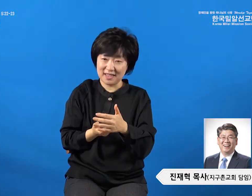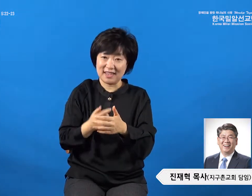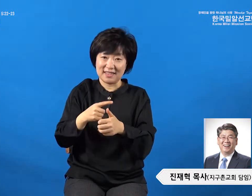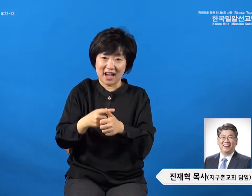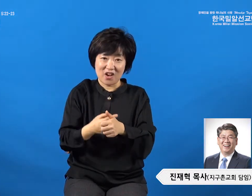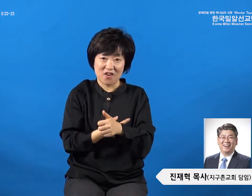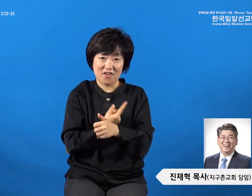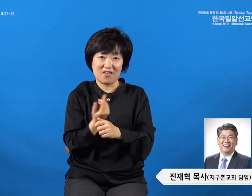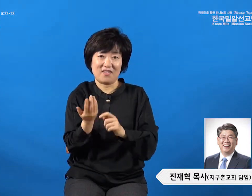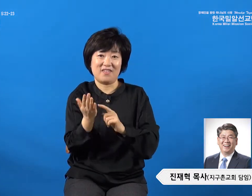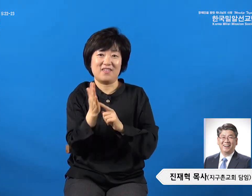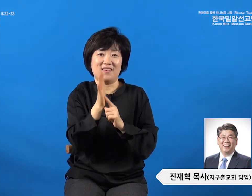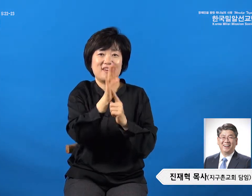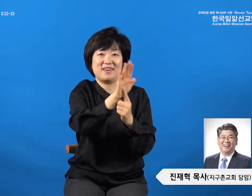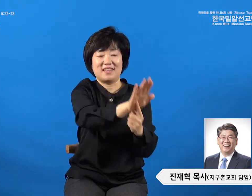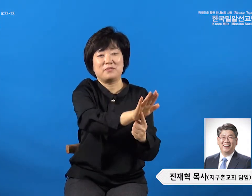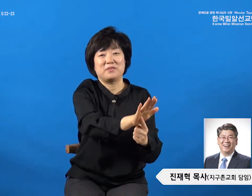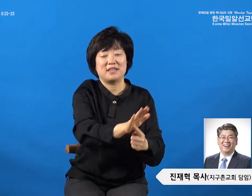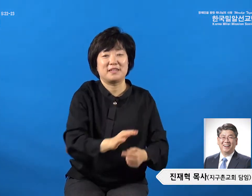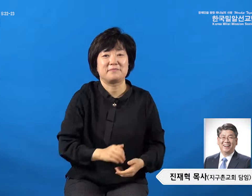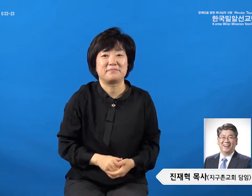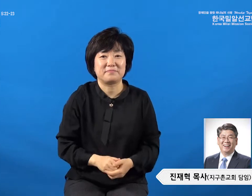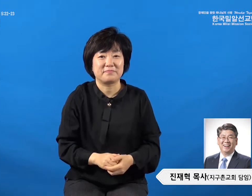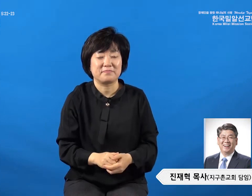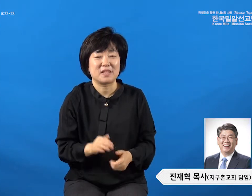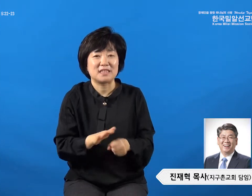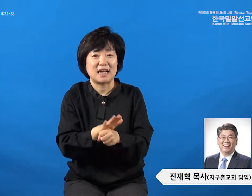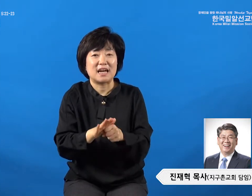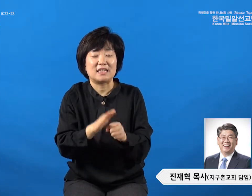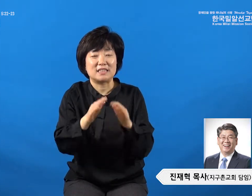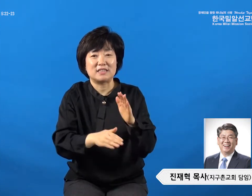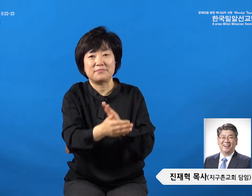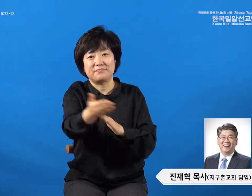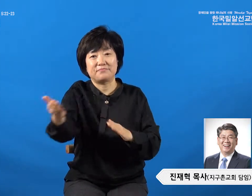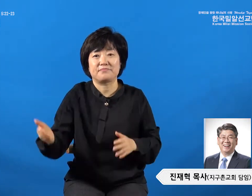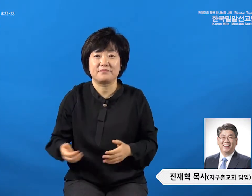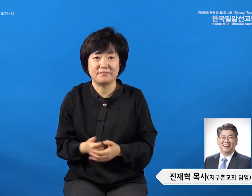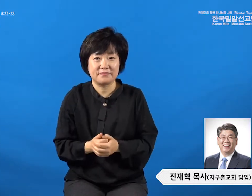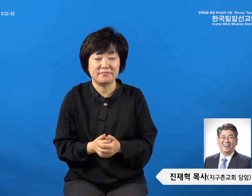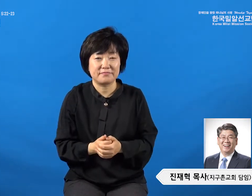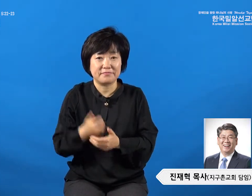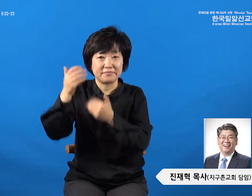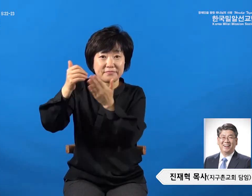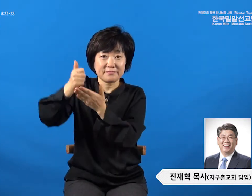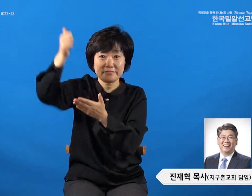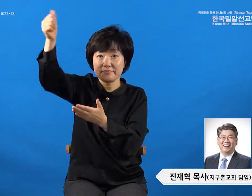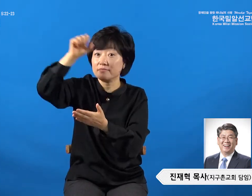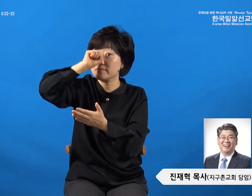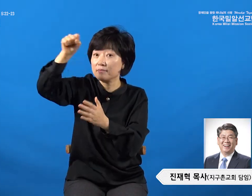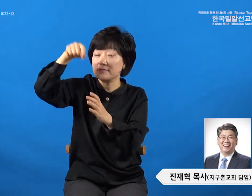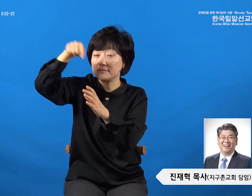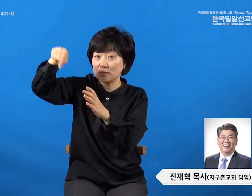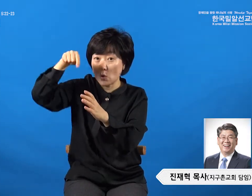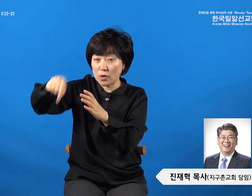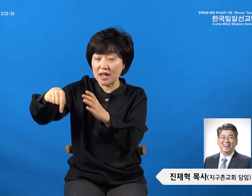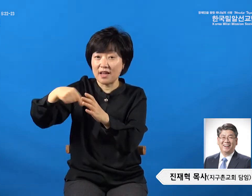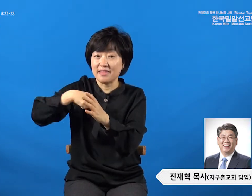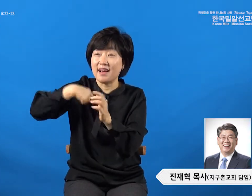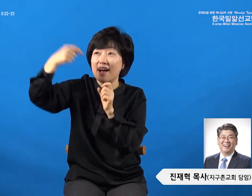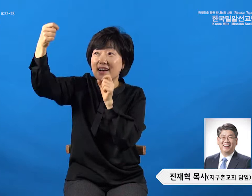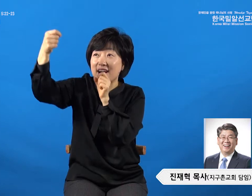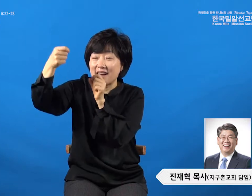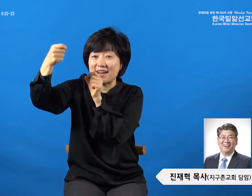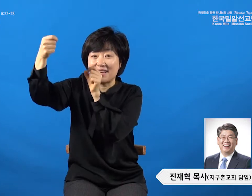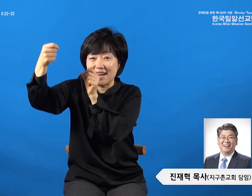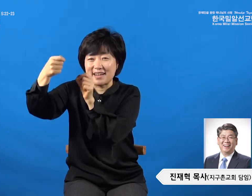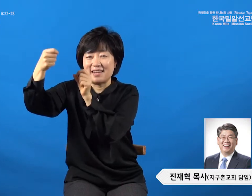선하심에서부터 나온다는 것을 말하고 있습니다. 사랑하는 여러분, 오늘 그 하나님의 선하심 가운데